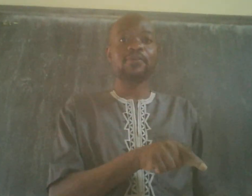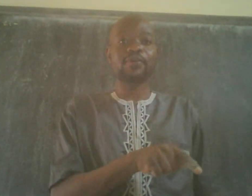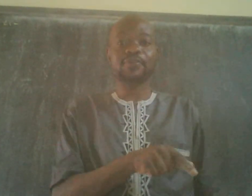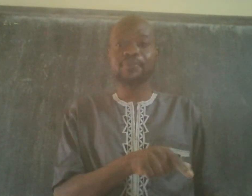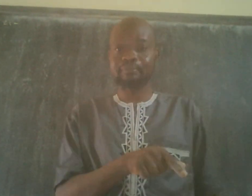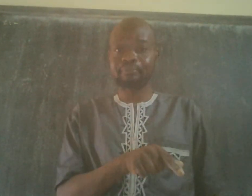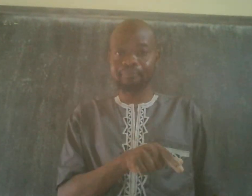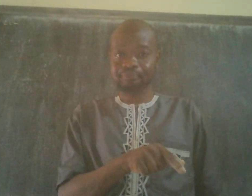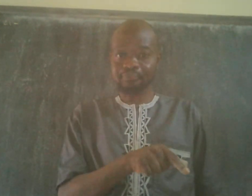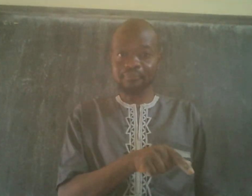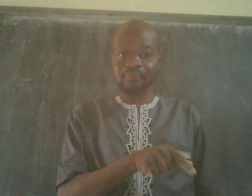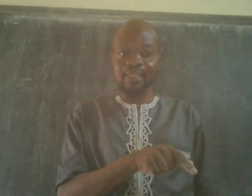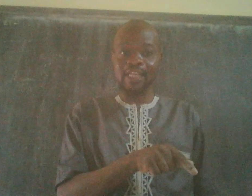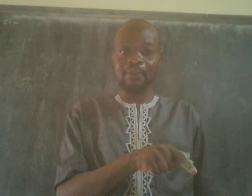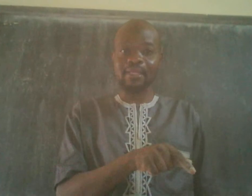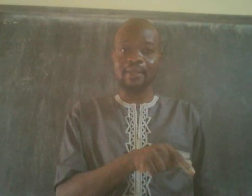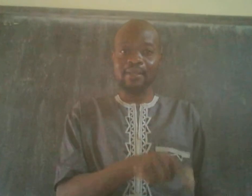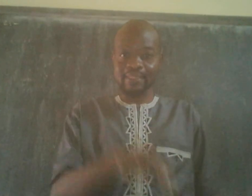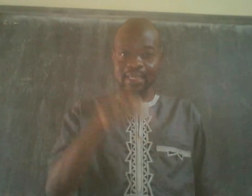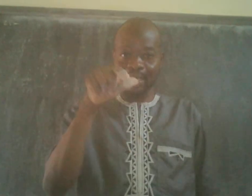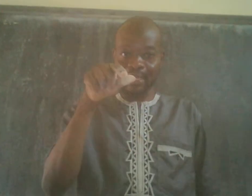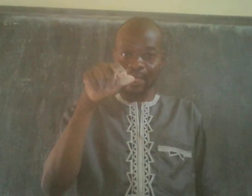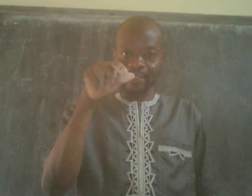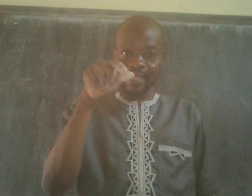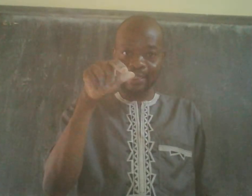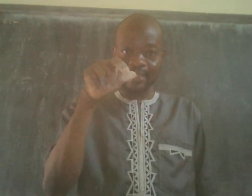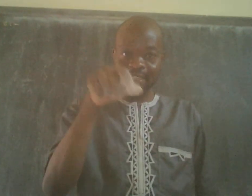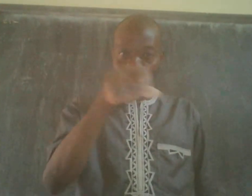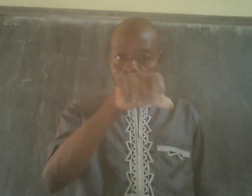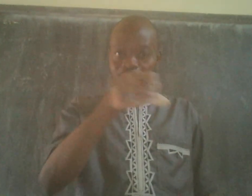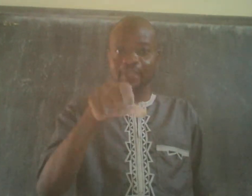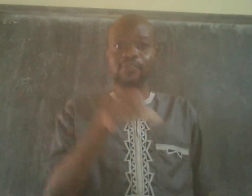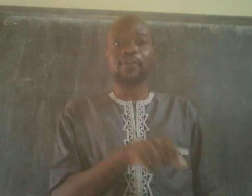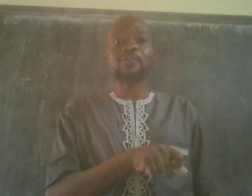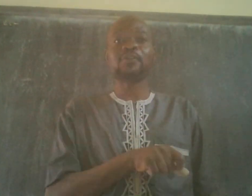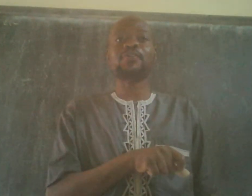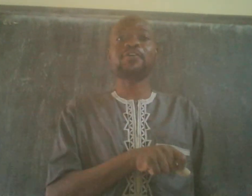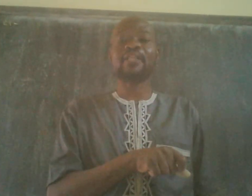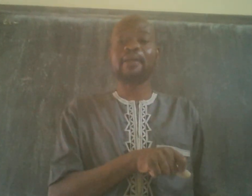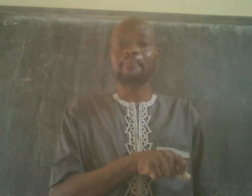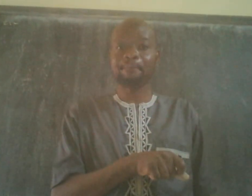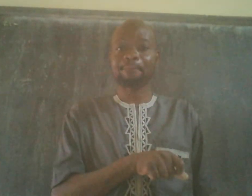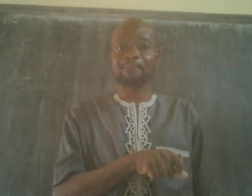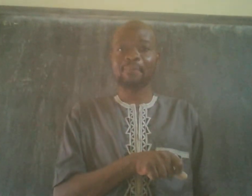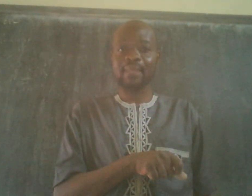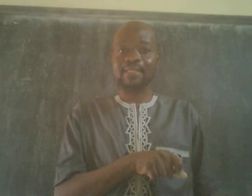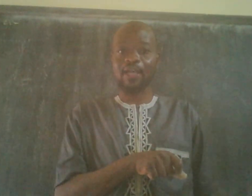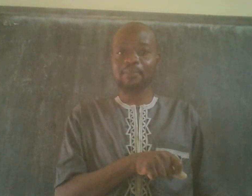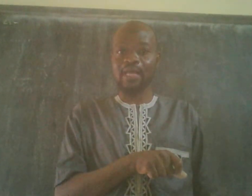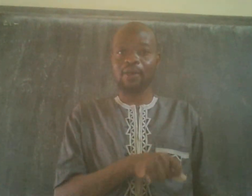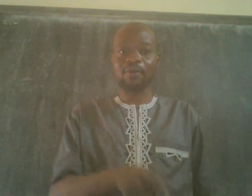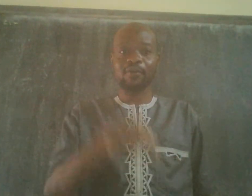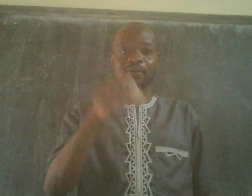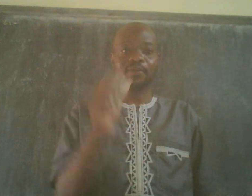l'utérus. C'est comme ça. C'est ouvrir ce collègue de l'utérus là. C'est comme ça. Oh, le collègue de